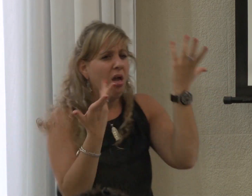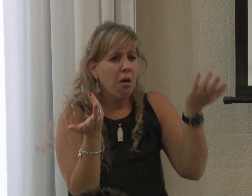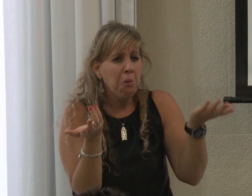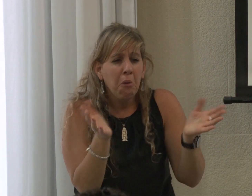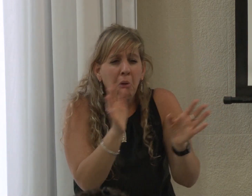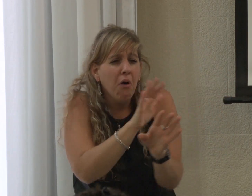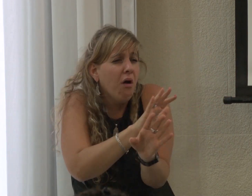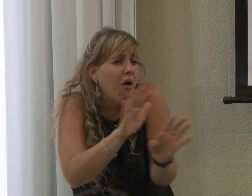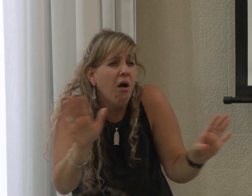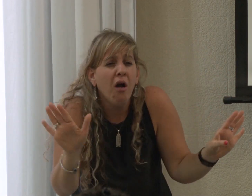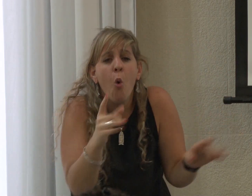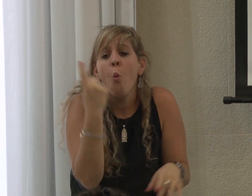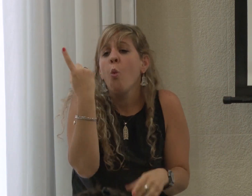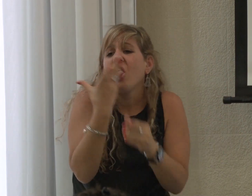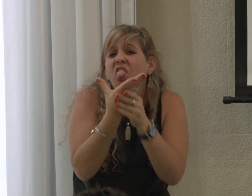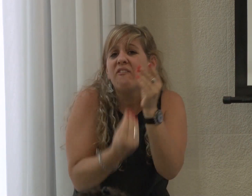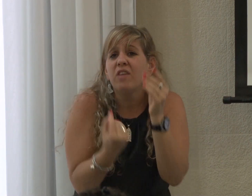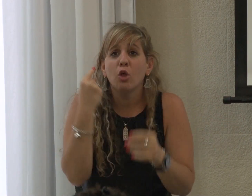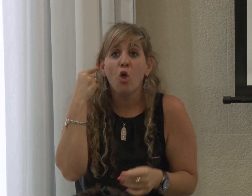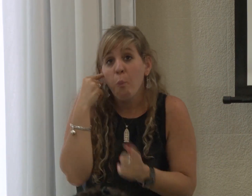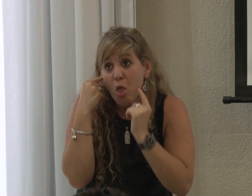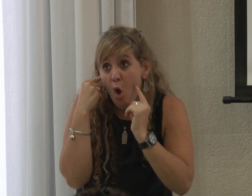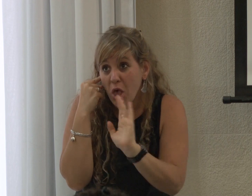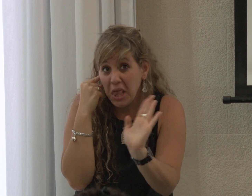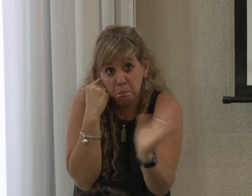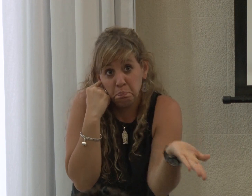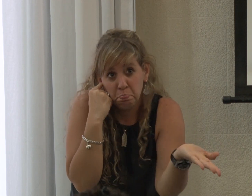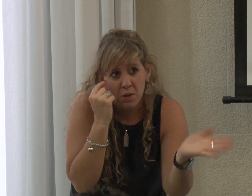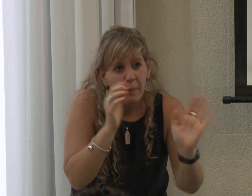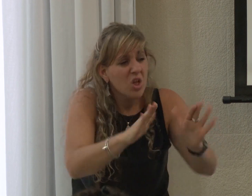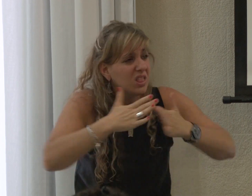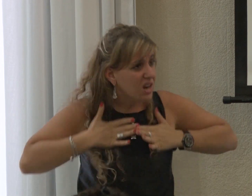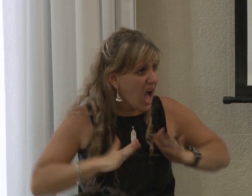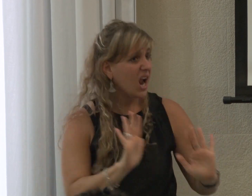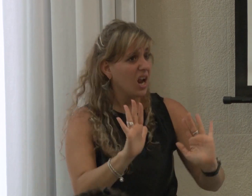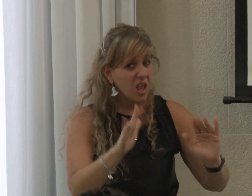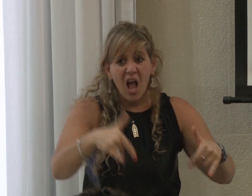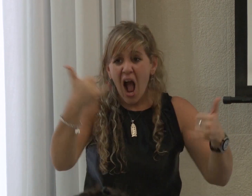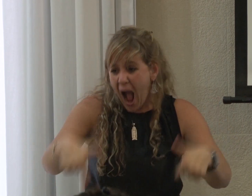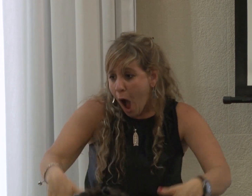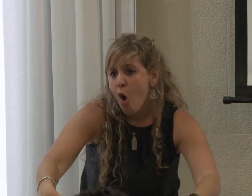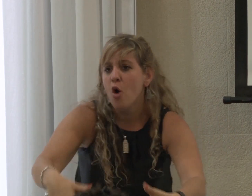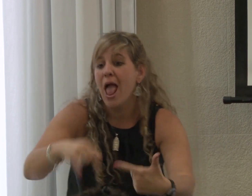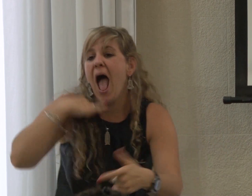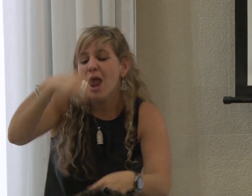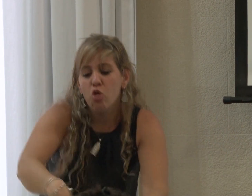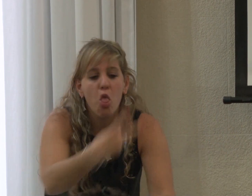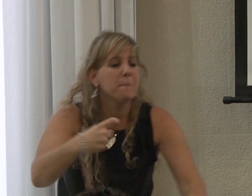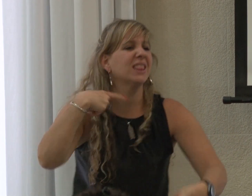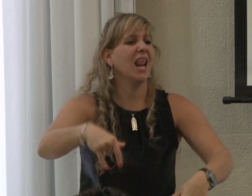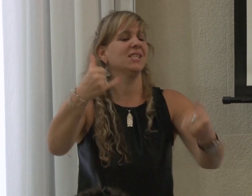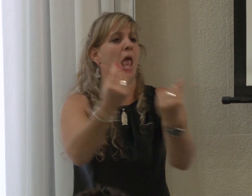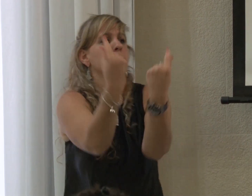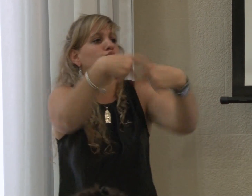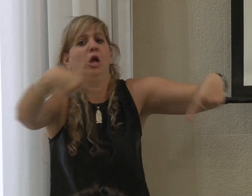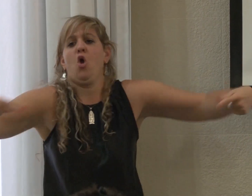importante, nosotros no decimos que no queremos aprender, pero la educación también es importante, hablar en nuestra lengua. Igual que cuando un bebé nace, un